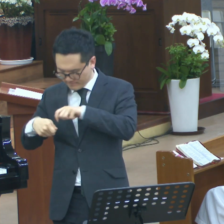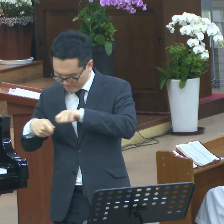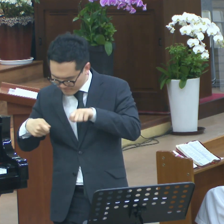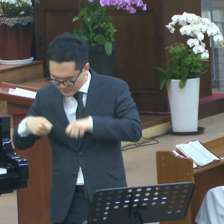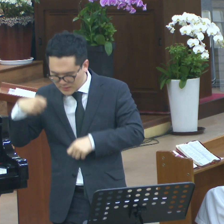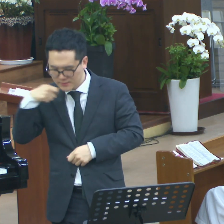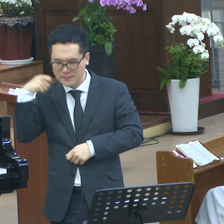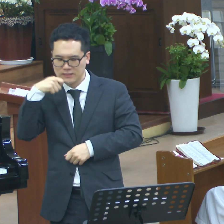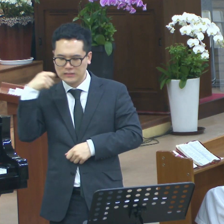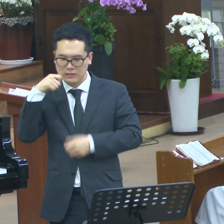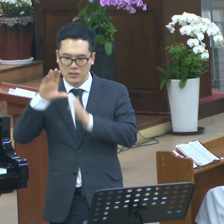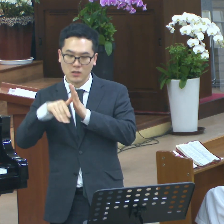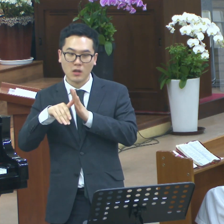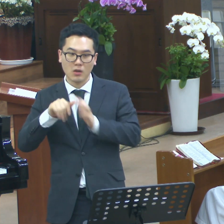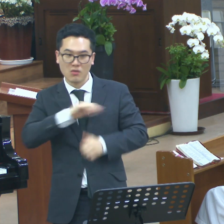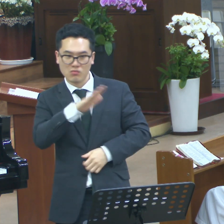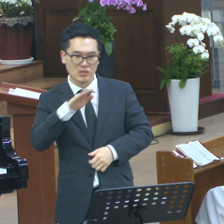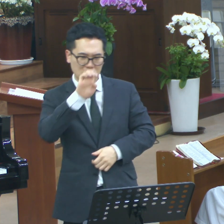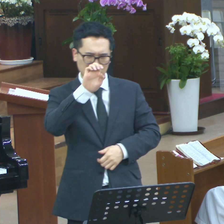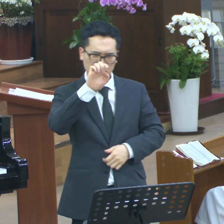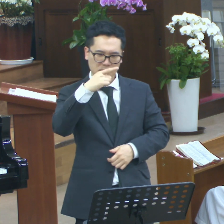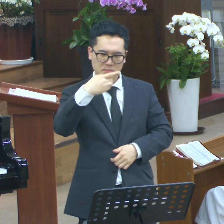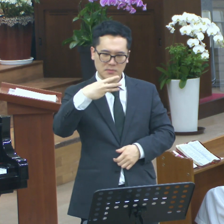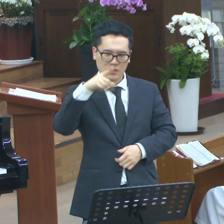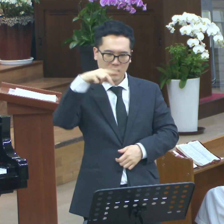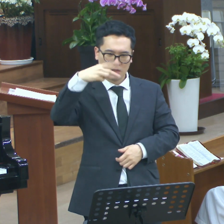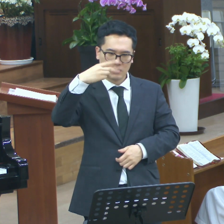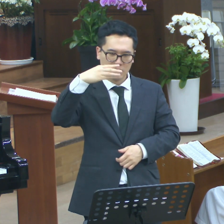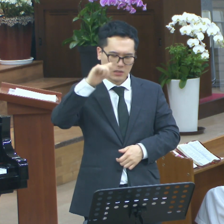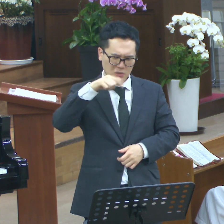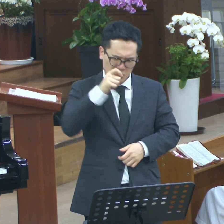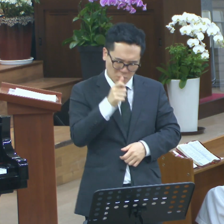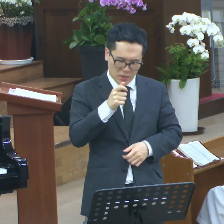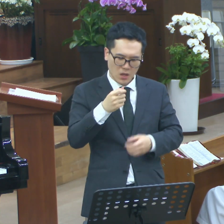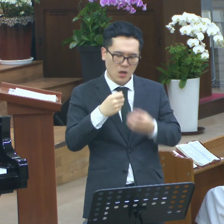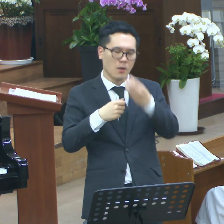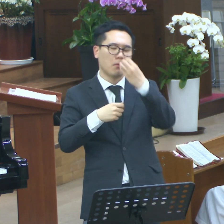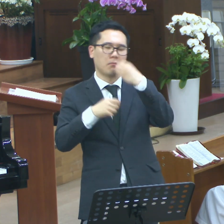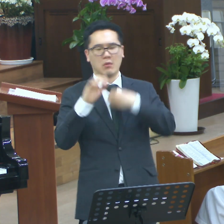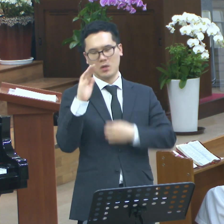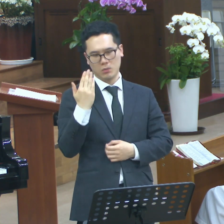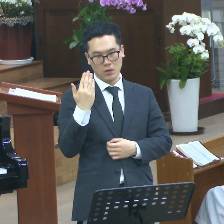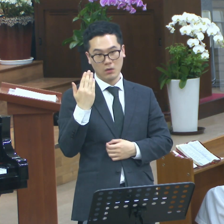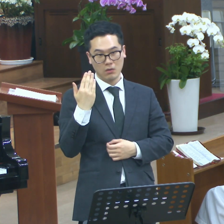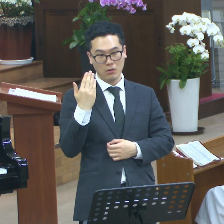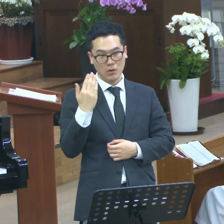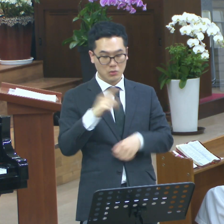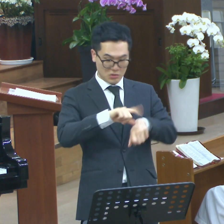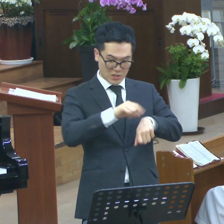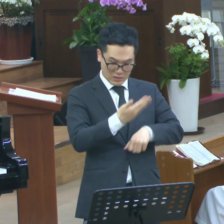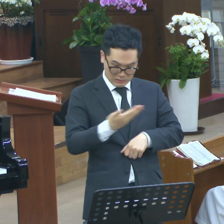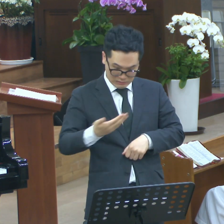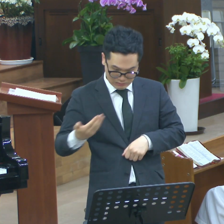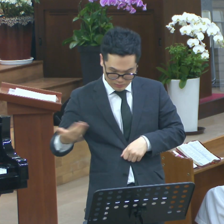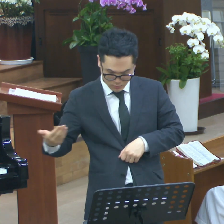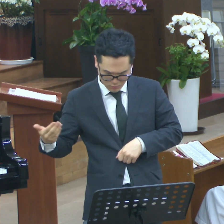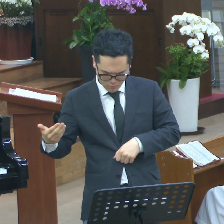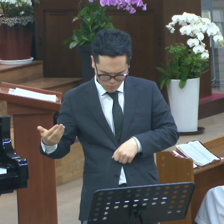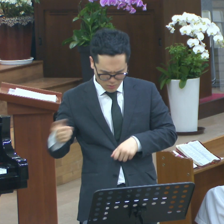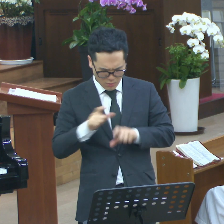지금 그것이 우리 현실이기 때문에 플라스틱이 발명했을 때는 너무 좋다고 했는데 시간이 흐르면서 점점 더 고민에 빠지고 이제는 강제로